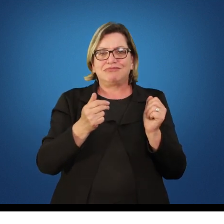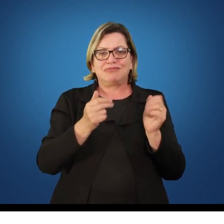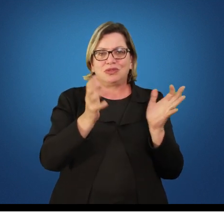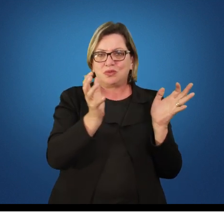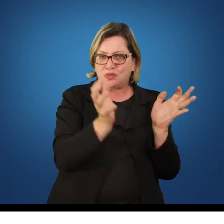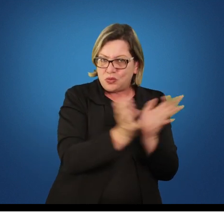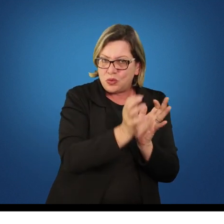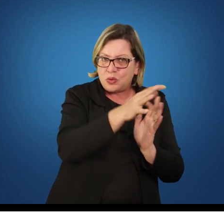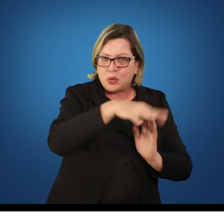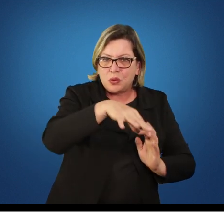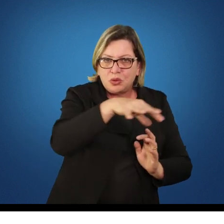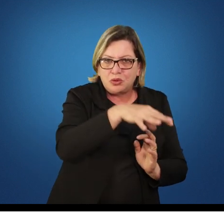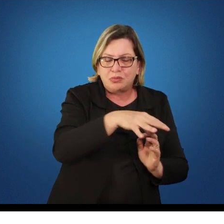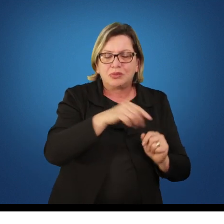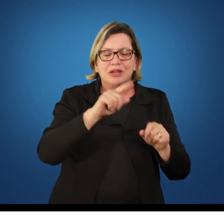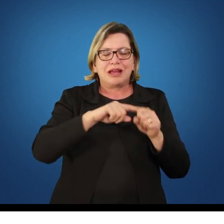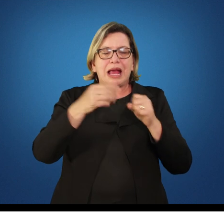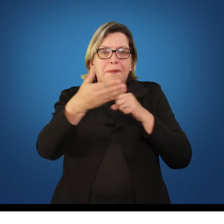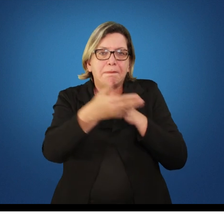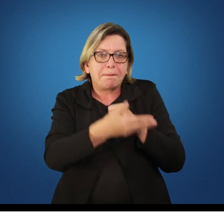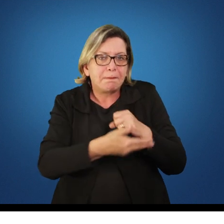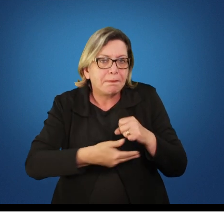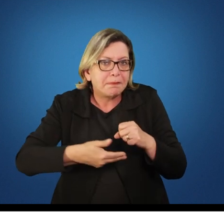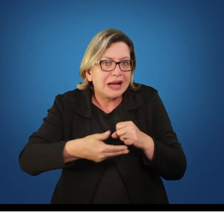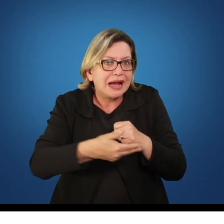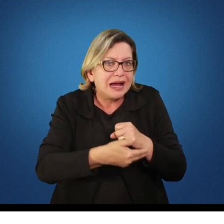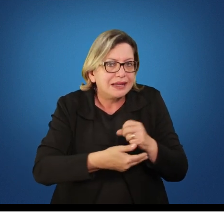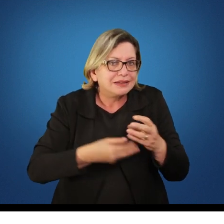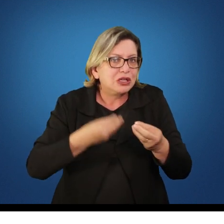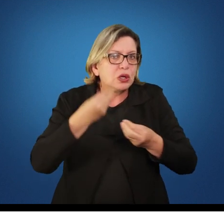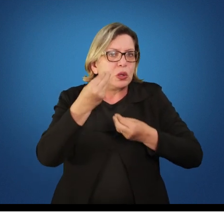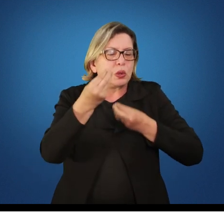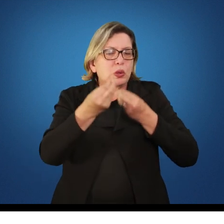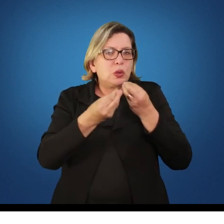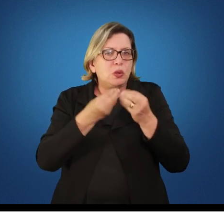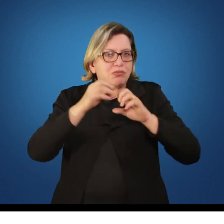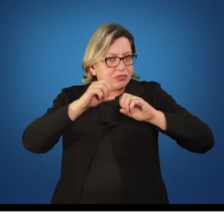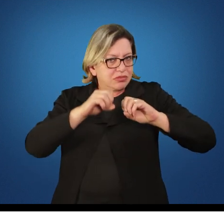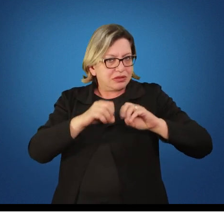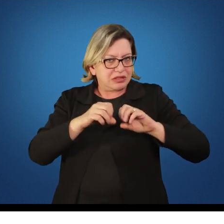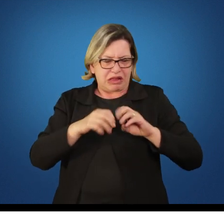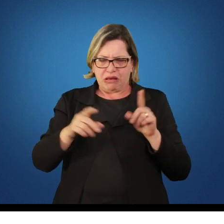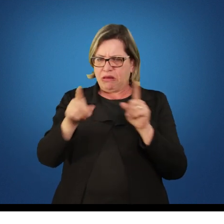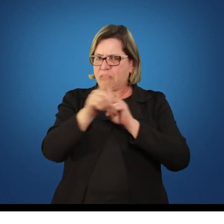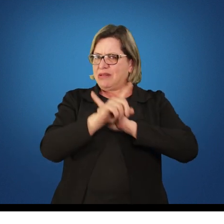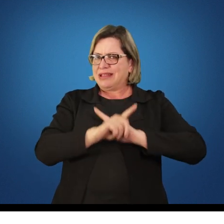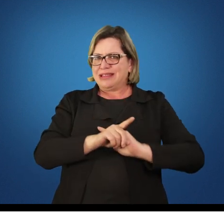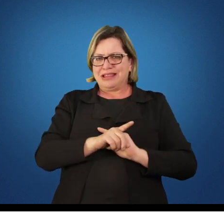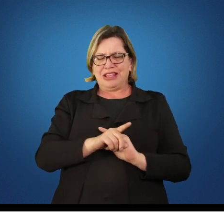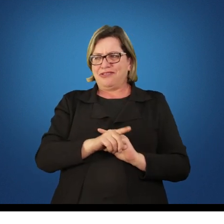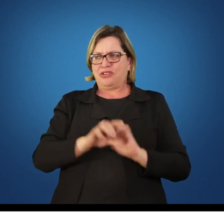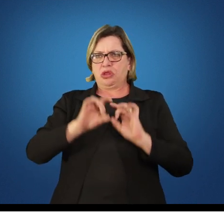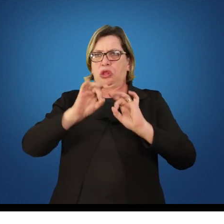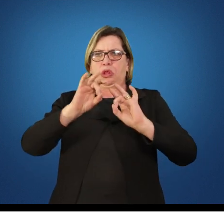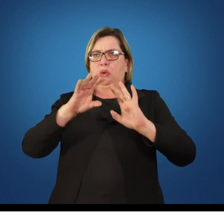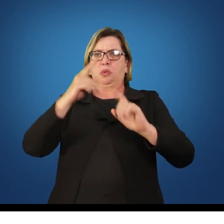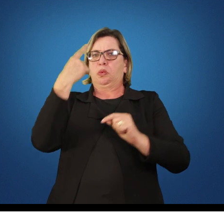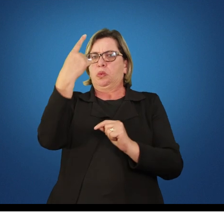a questão de fundamentos, a como trabalhar o fundamento. Não vou especificar a modalidade em si, CX, Y,